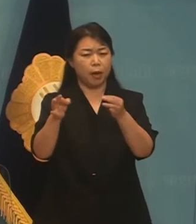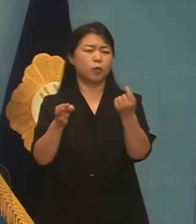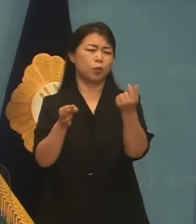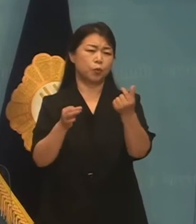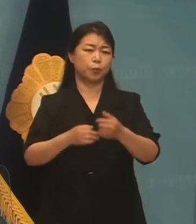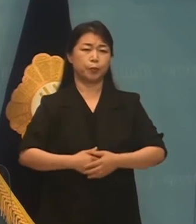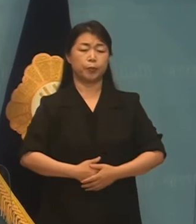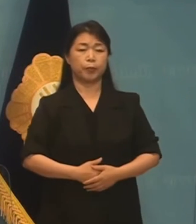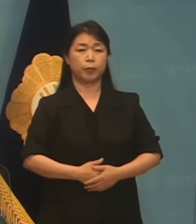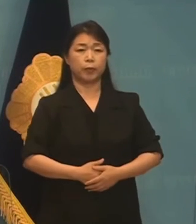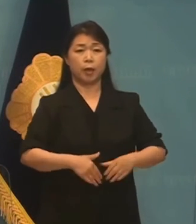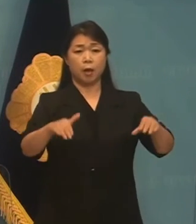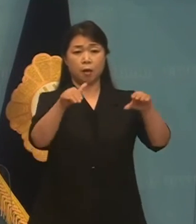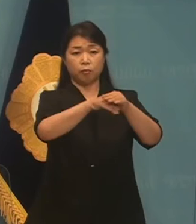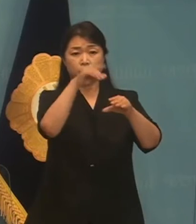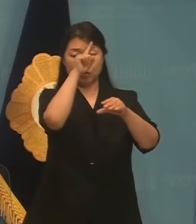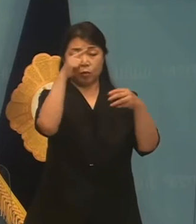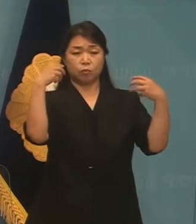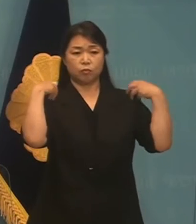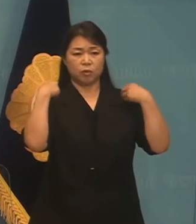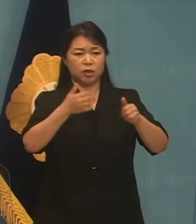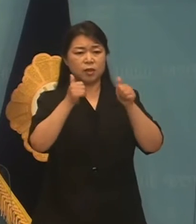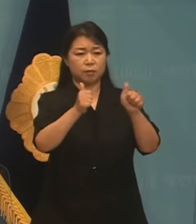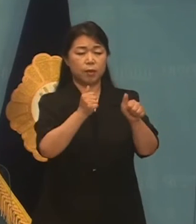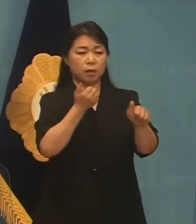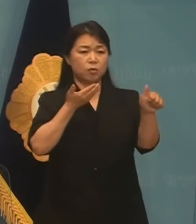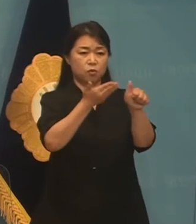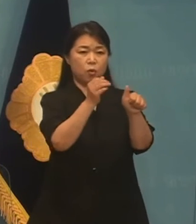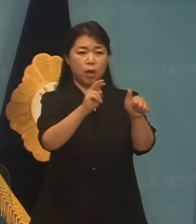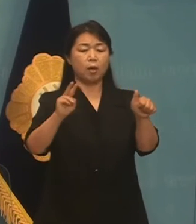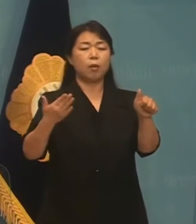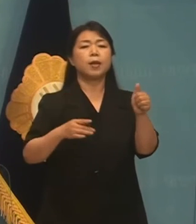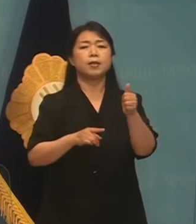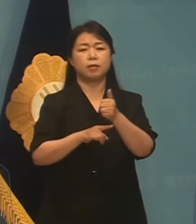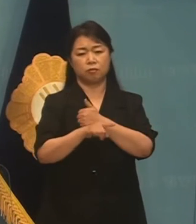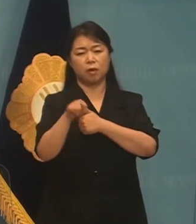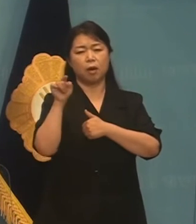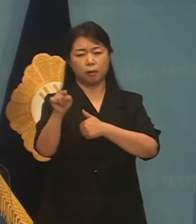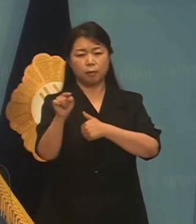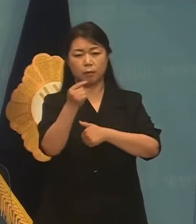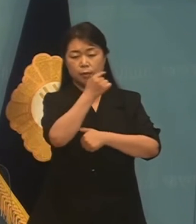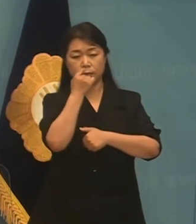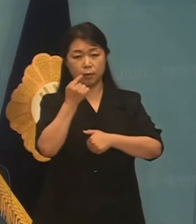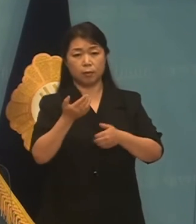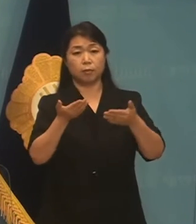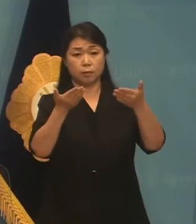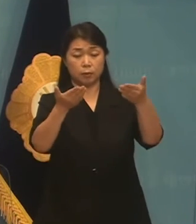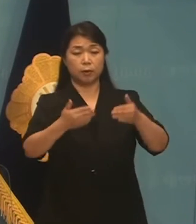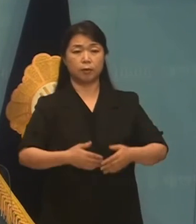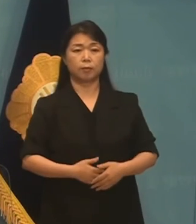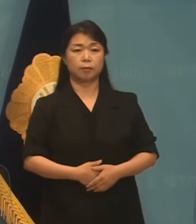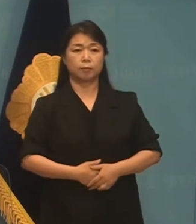그쳤습니다. 문재인 정권을 심판해야 할 이유가 바로 여기에 있습니다.